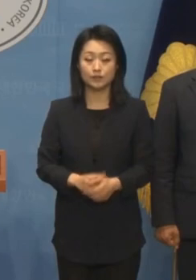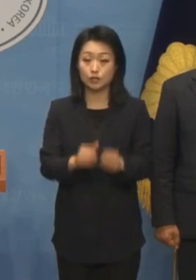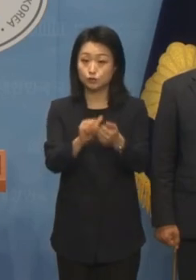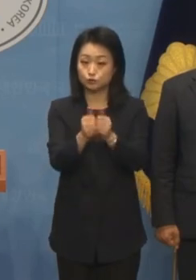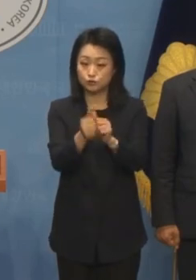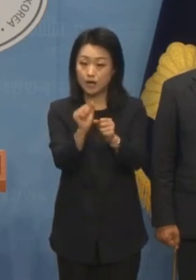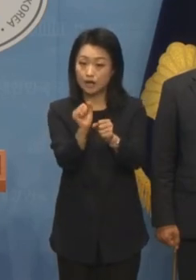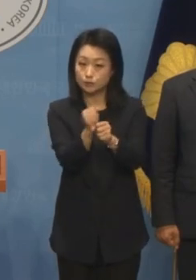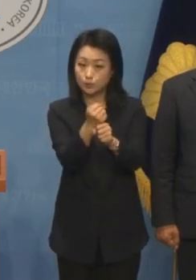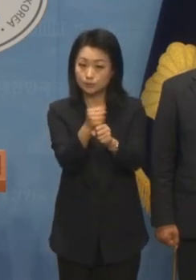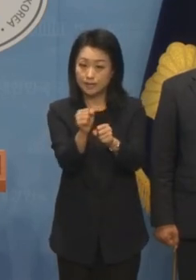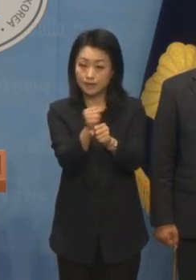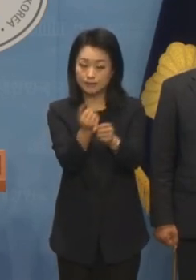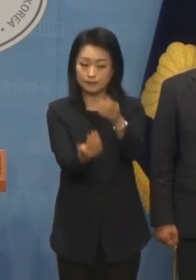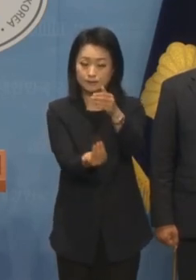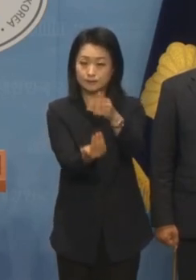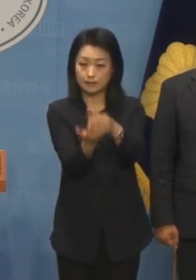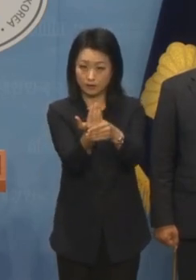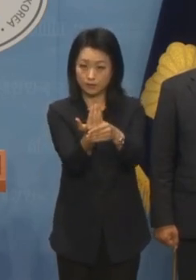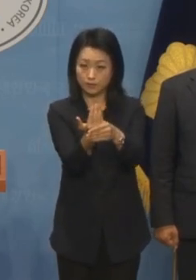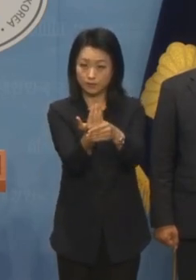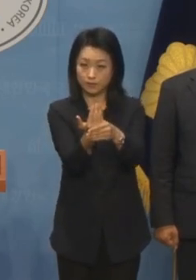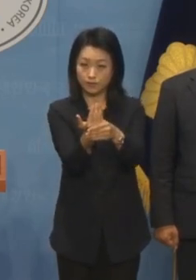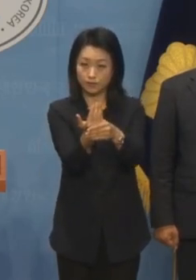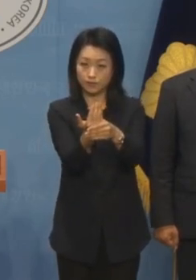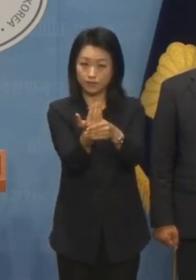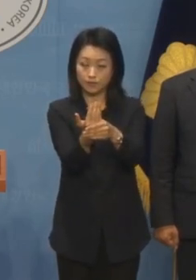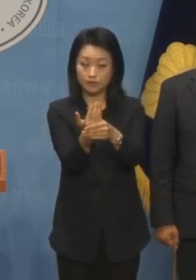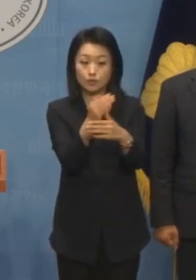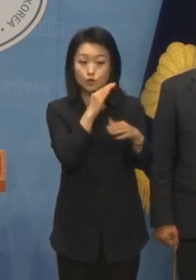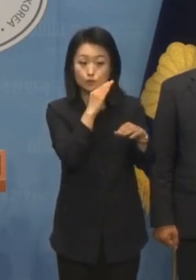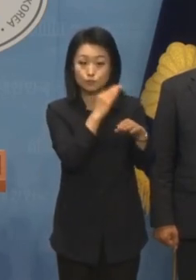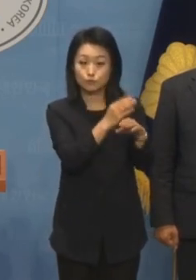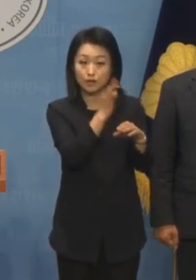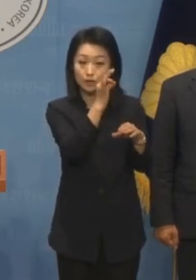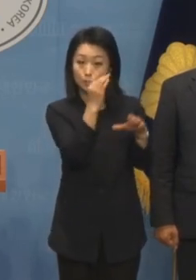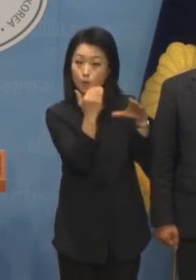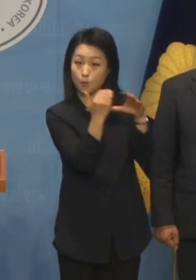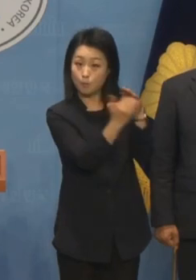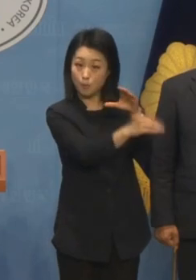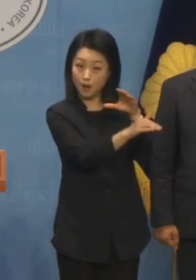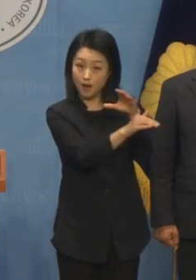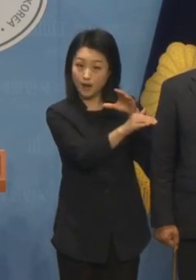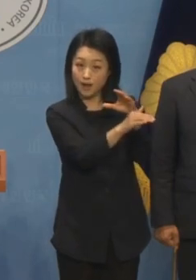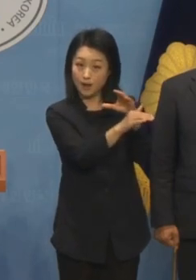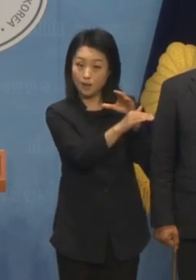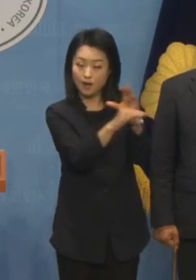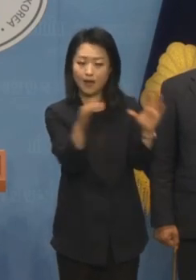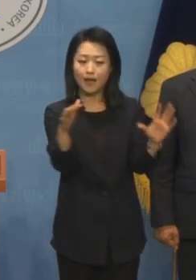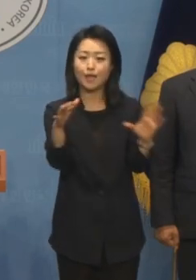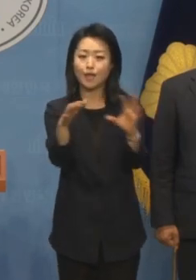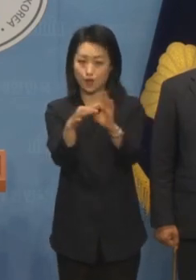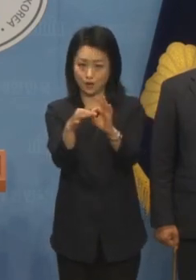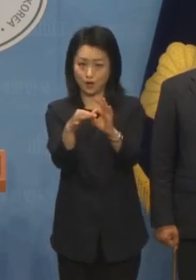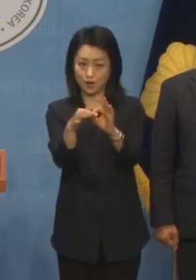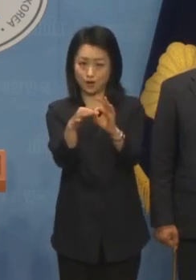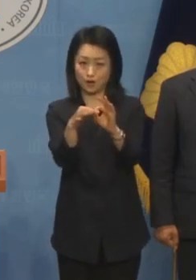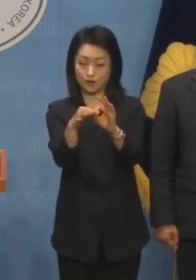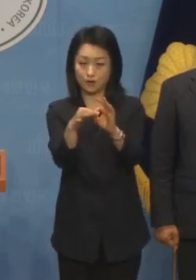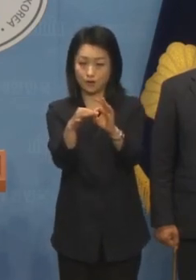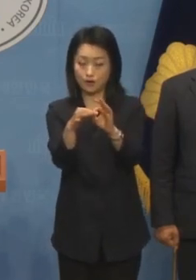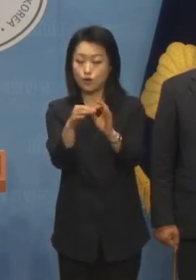주가 조작 사건을 대북 송금 사건으로 둔갑시킨